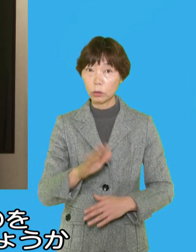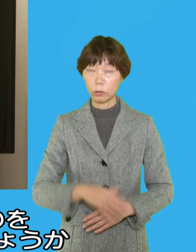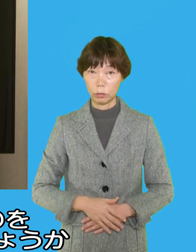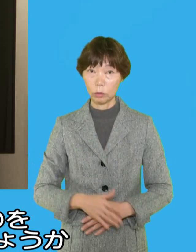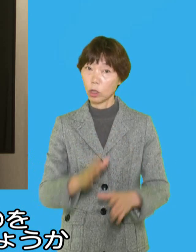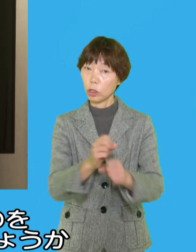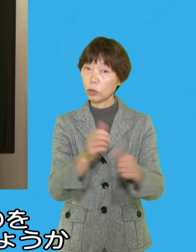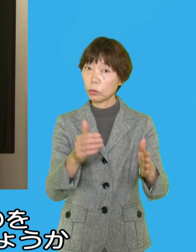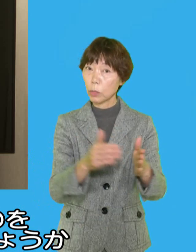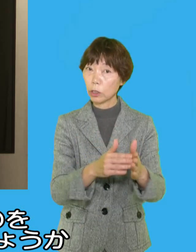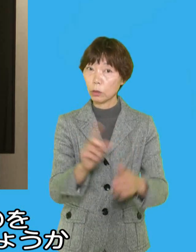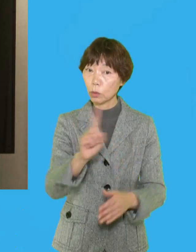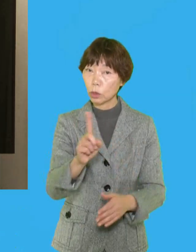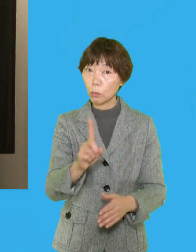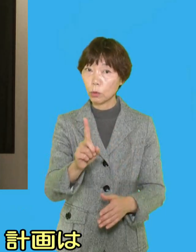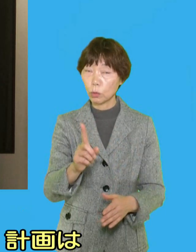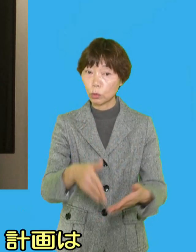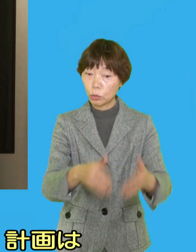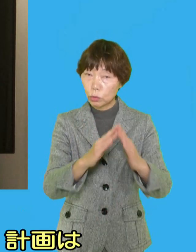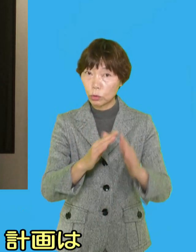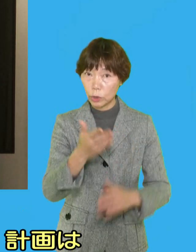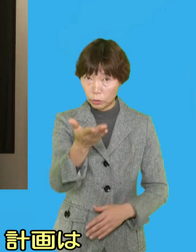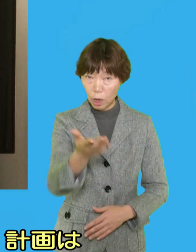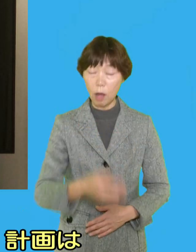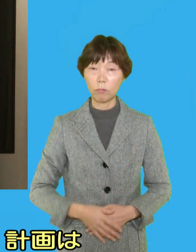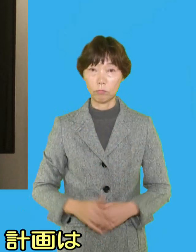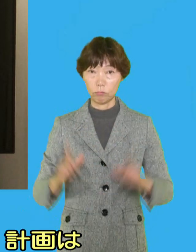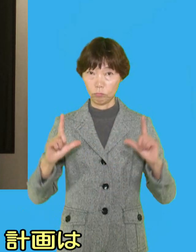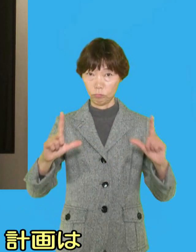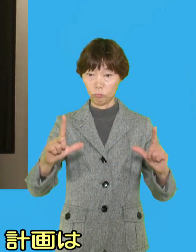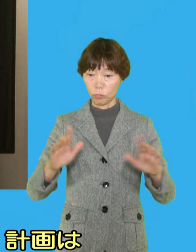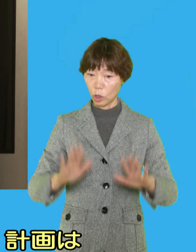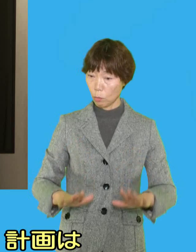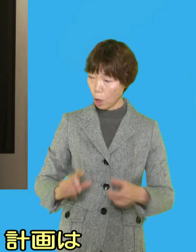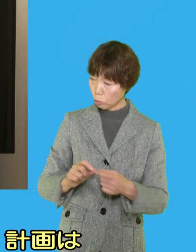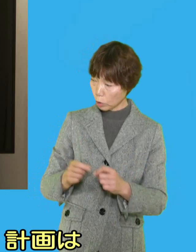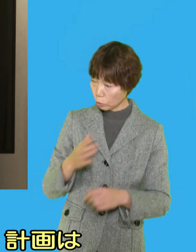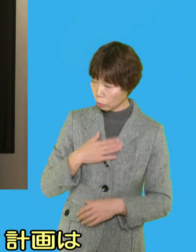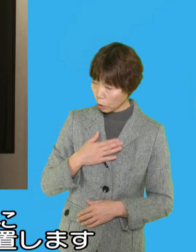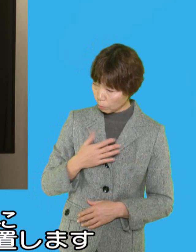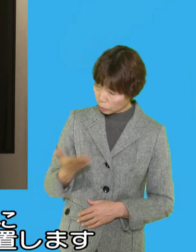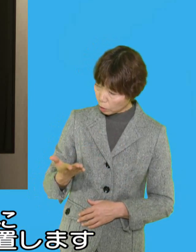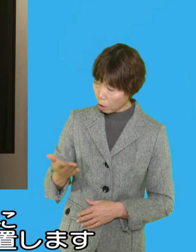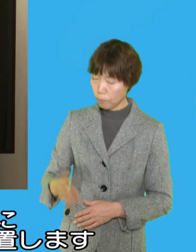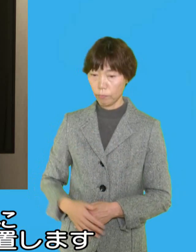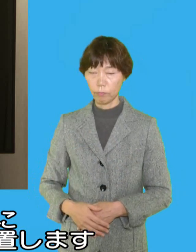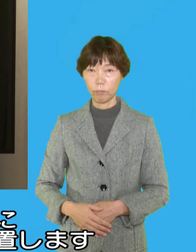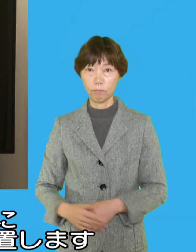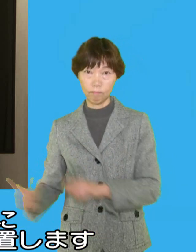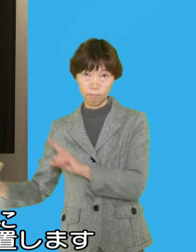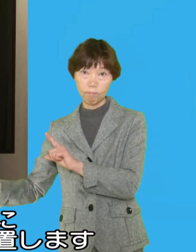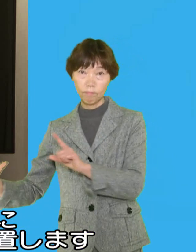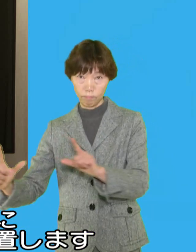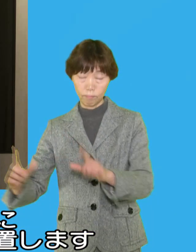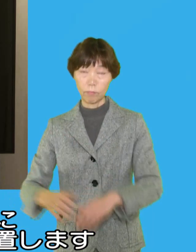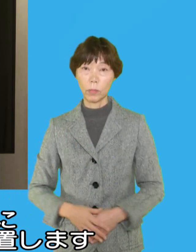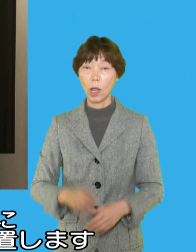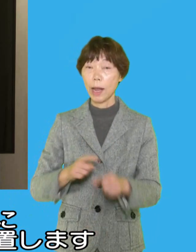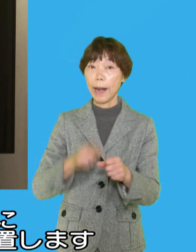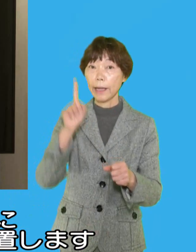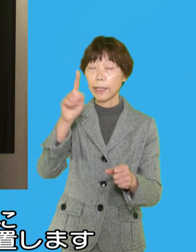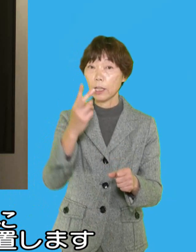ものを作るということなんでしょうか。 うん、今、詳しくはありますか、計画は。 来年度